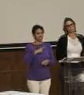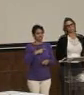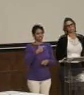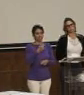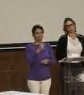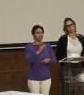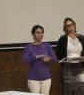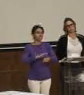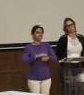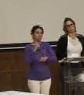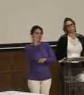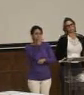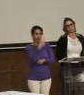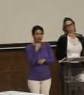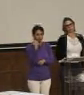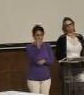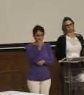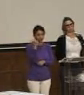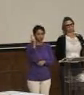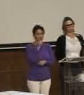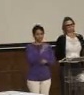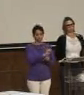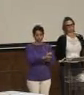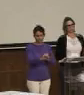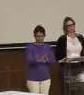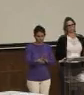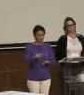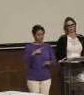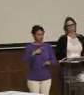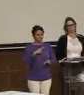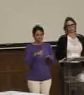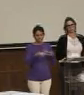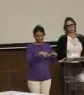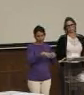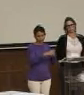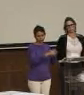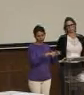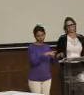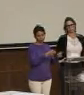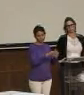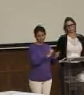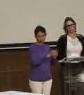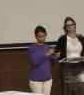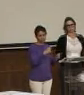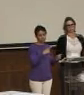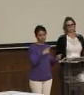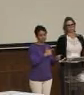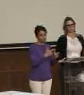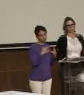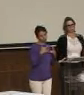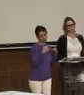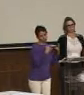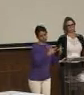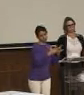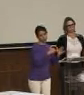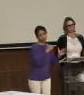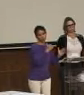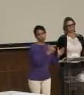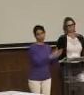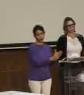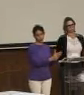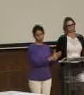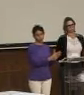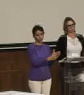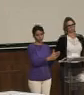aula. Enquanto cargo administrativo, diretor de campus, eu me dediquei integralmente a